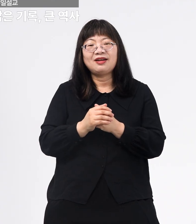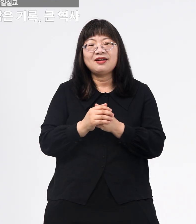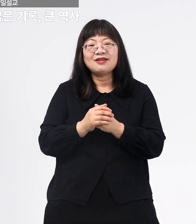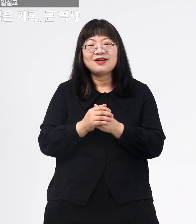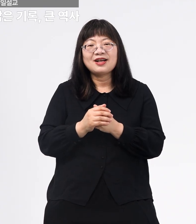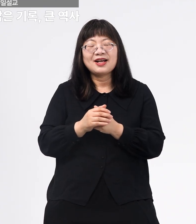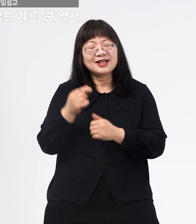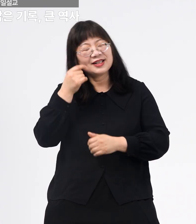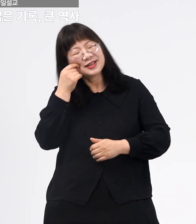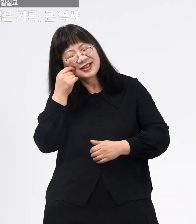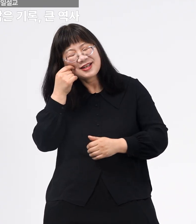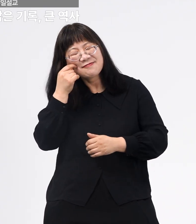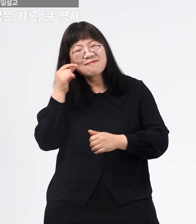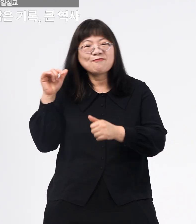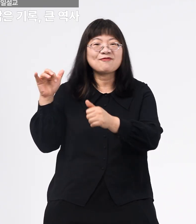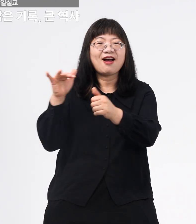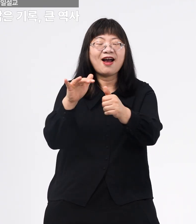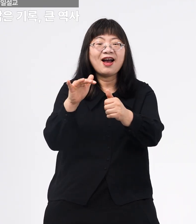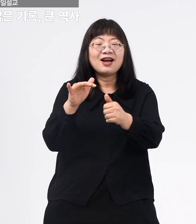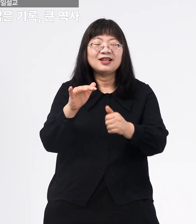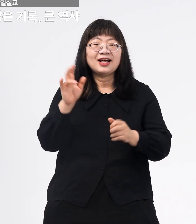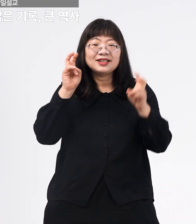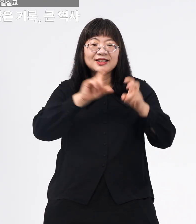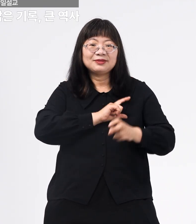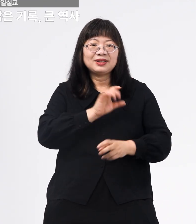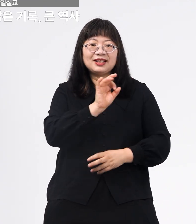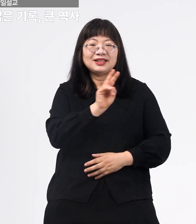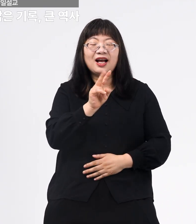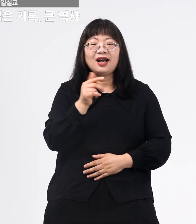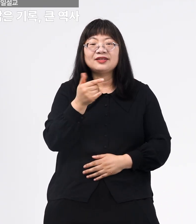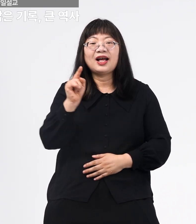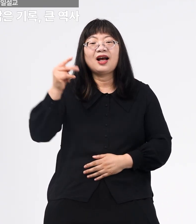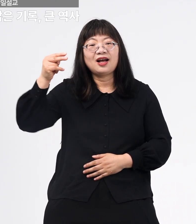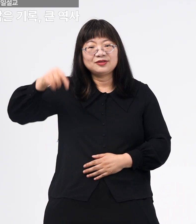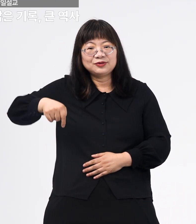야나두입니다. 야나두. 그래서 이게 온라인 영어